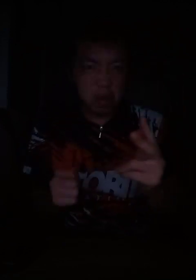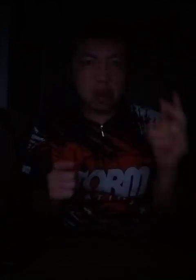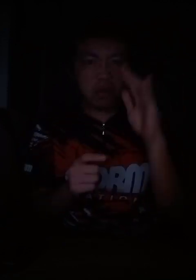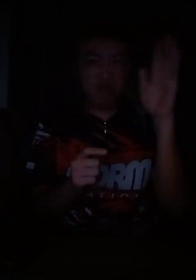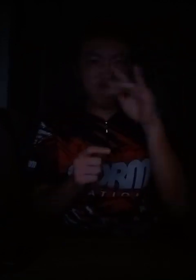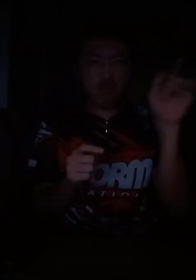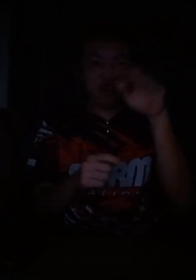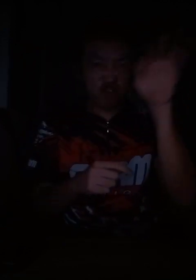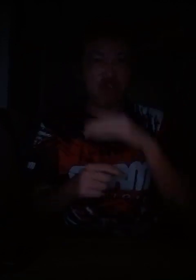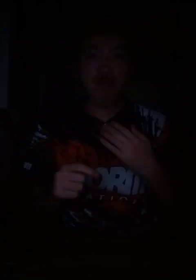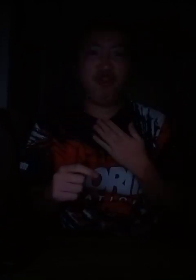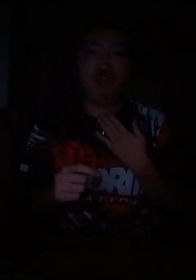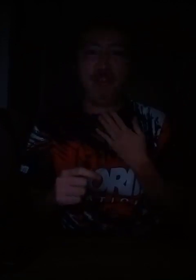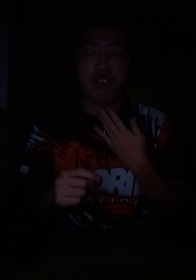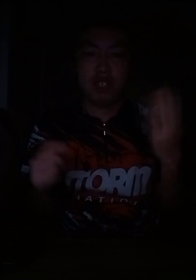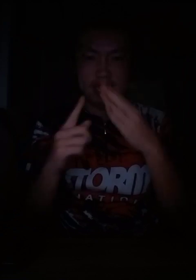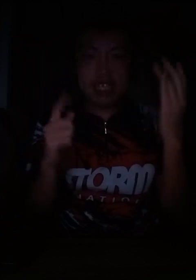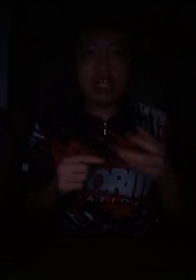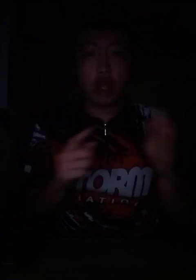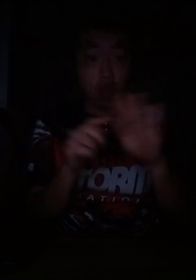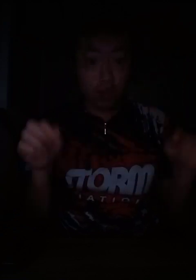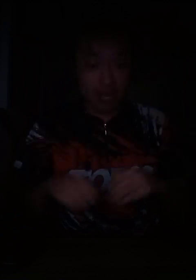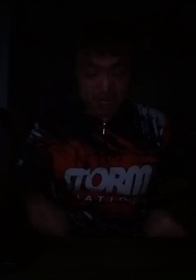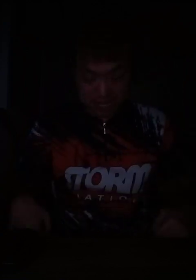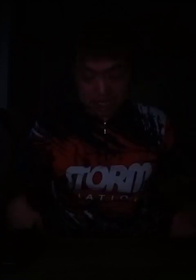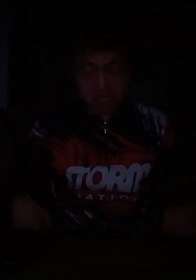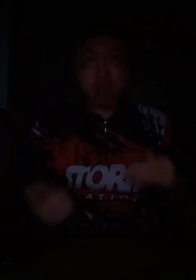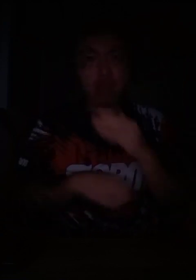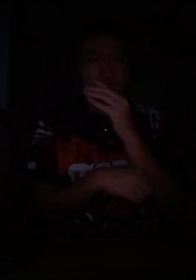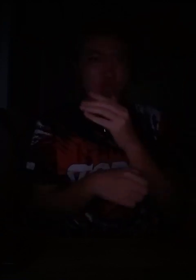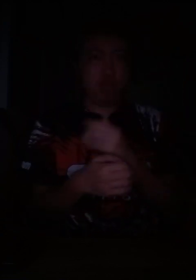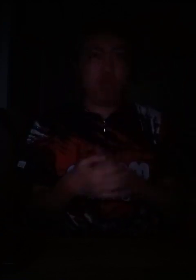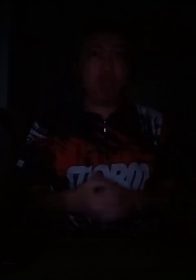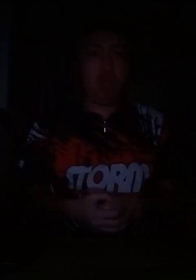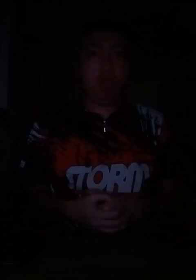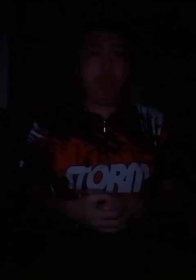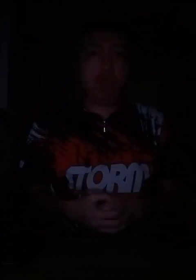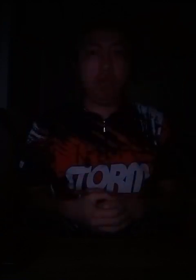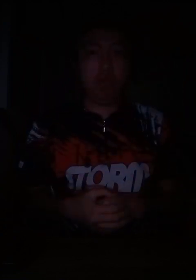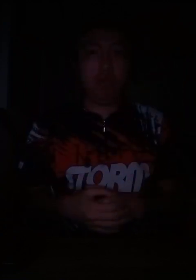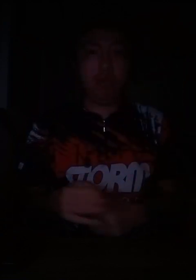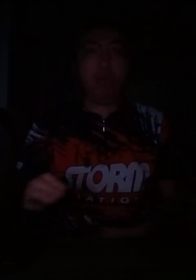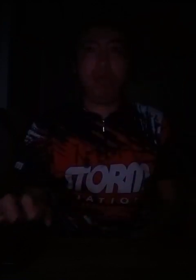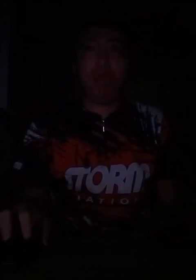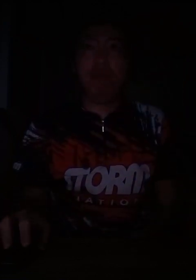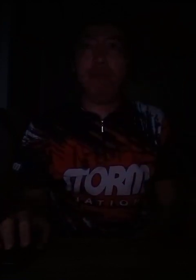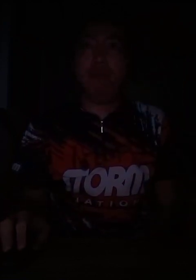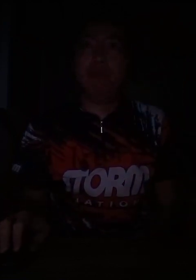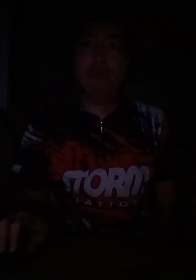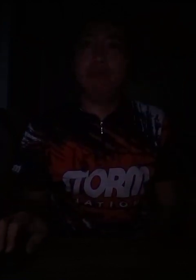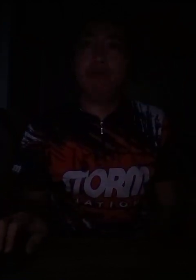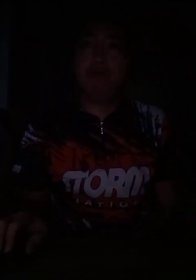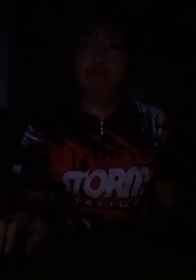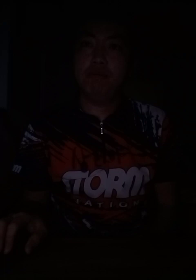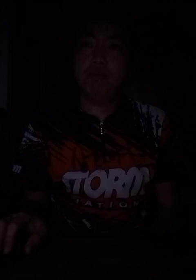추적 전자장치, 이른바 전자발찌 부착도 명령했습니다. MBC 뉴스 위잼입니다.